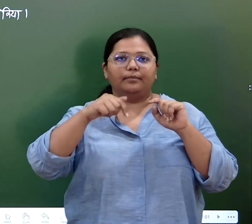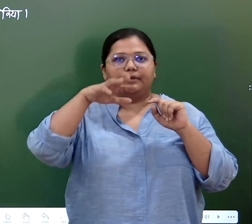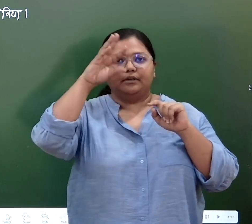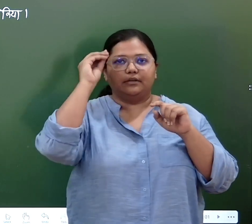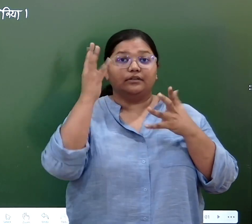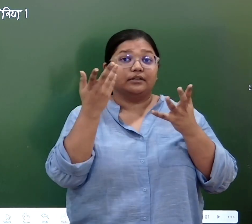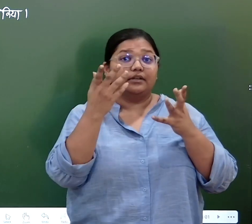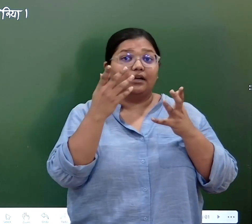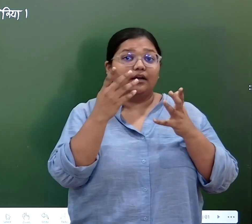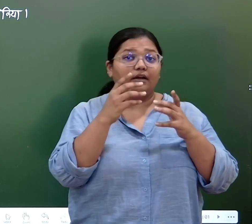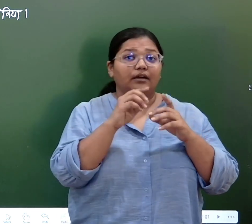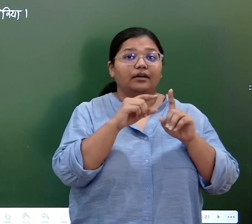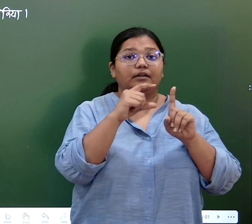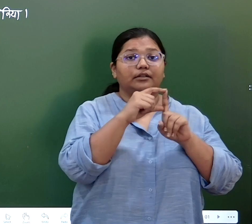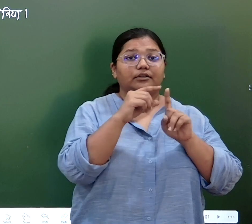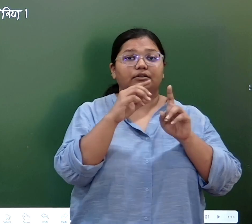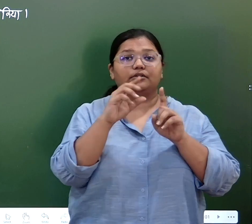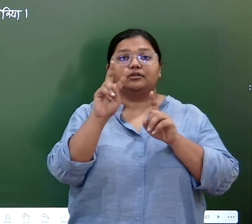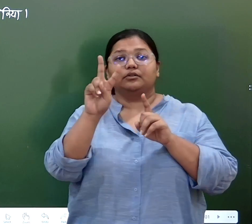होता है,